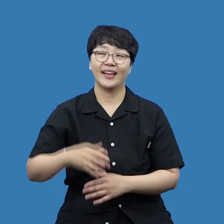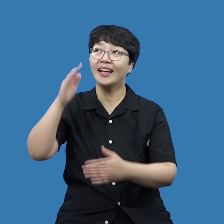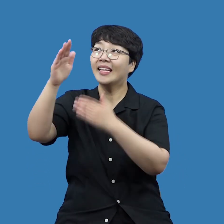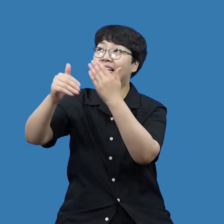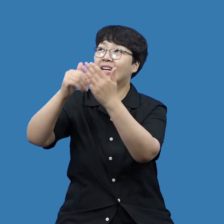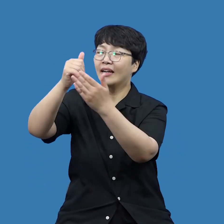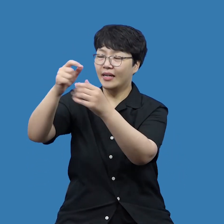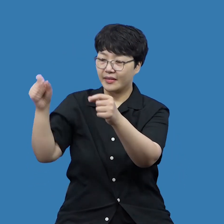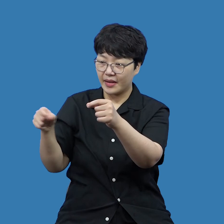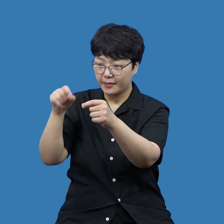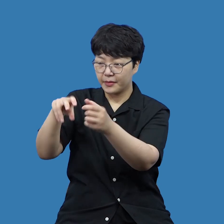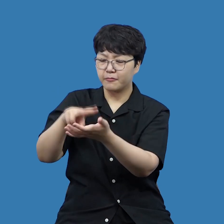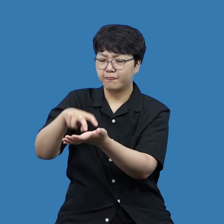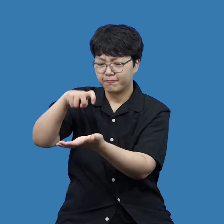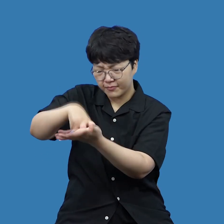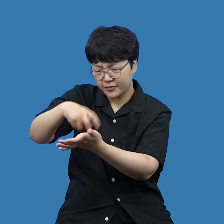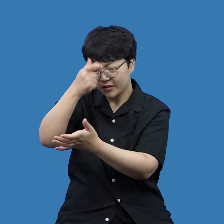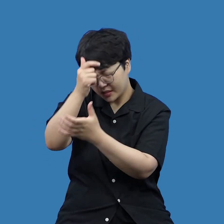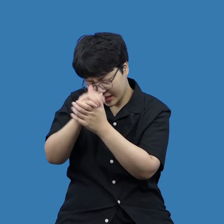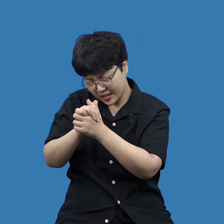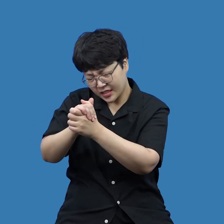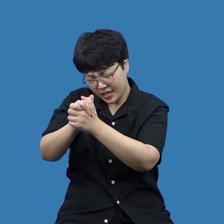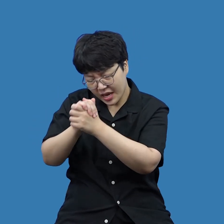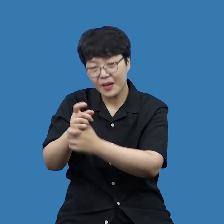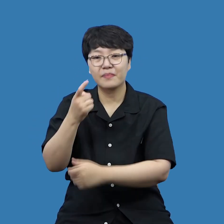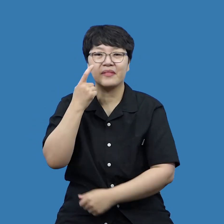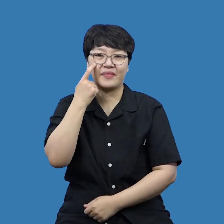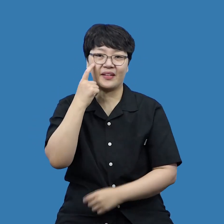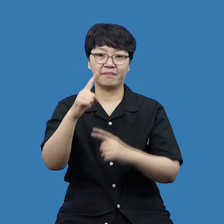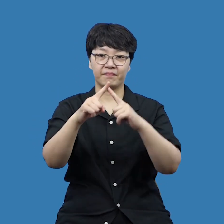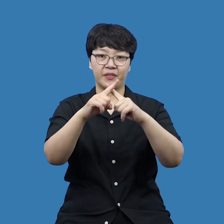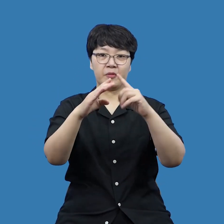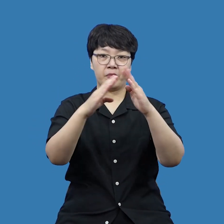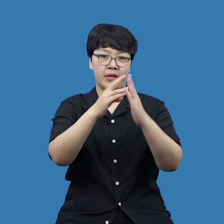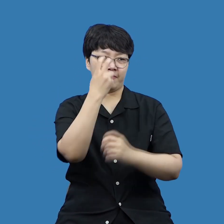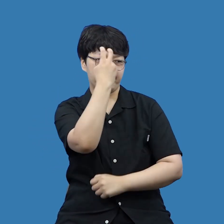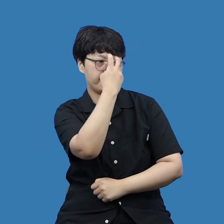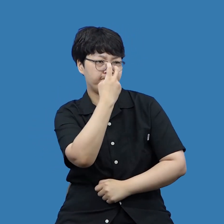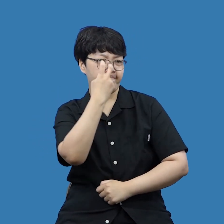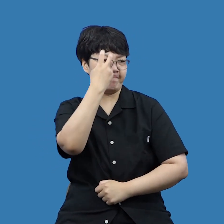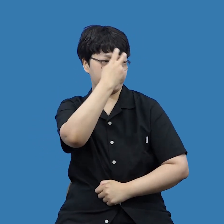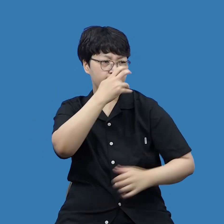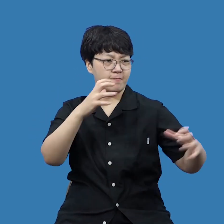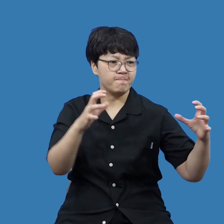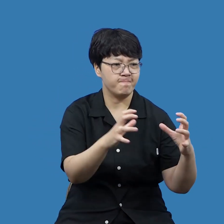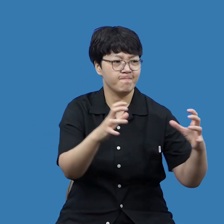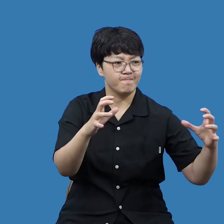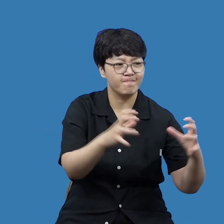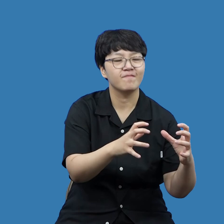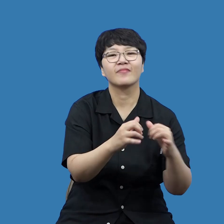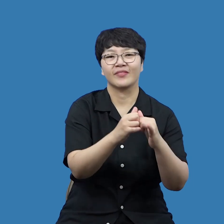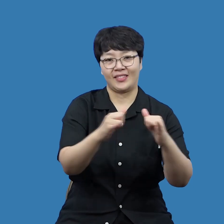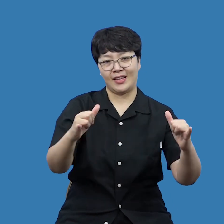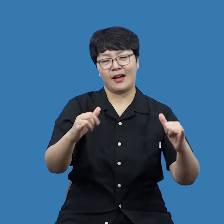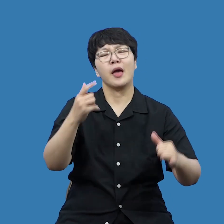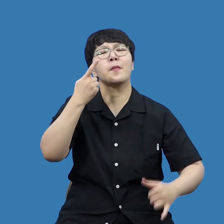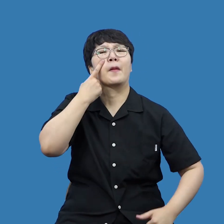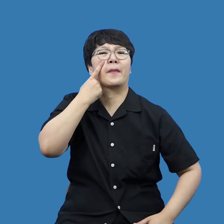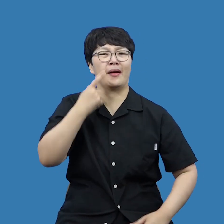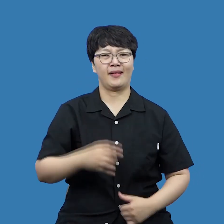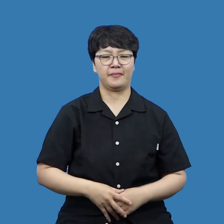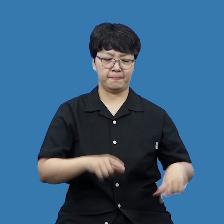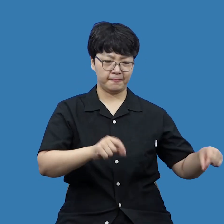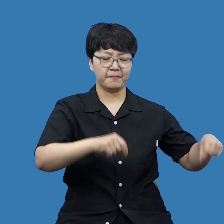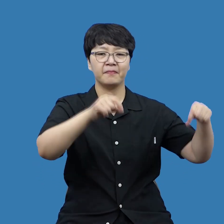기도하세요. 기도로 믿음의 공동체를 지키는 사람들이 되십시오. 그러면 우리도, 저와